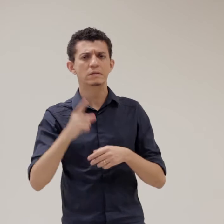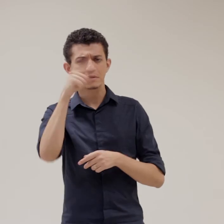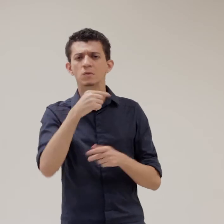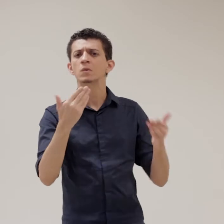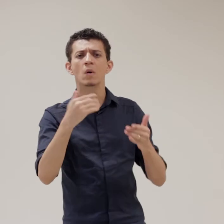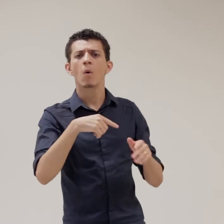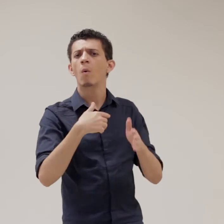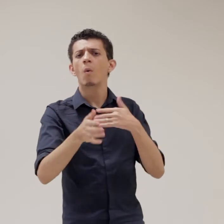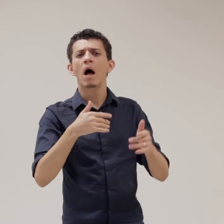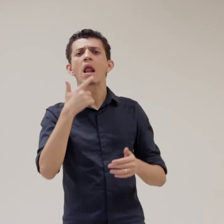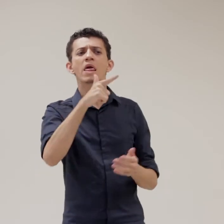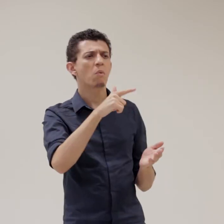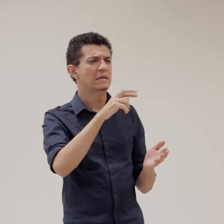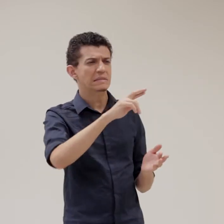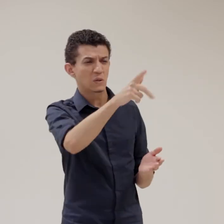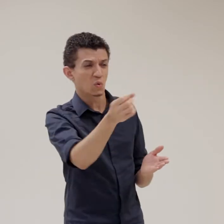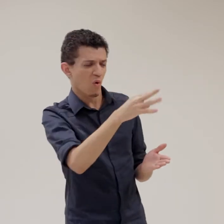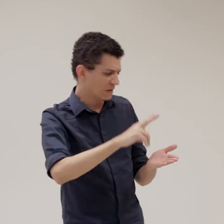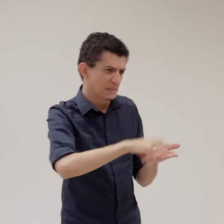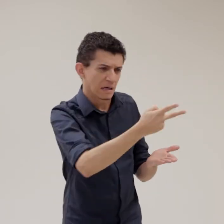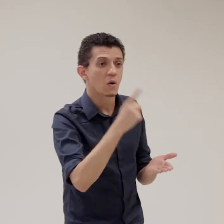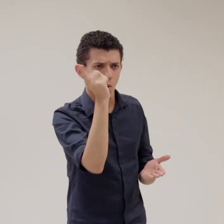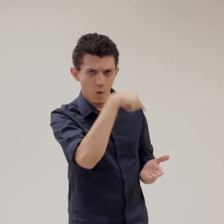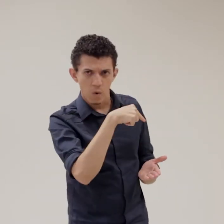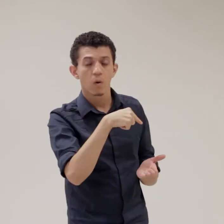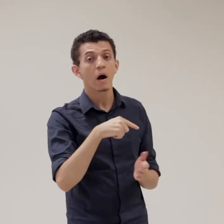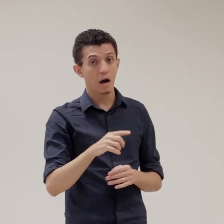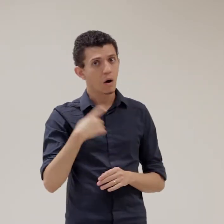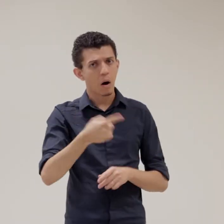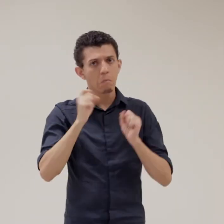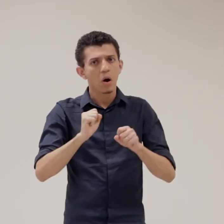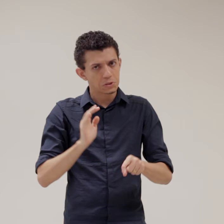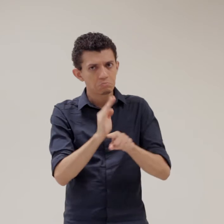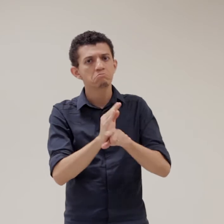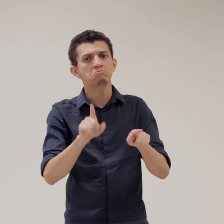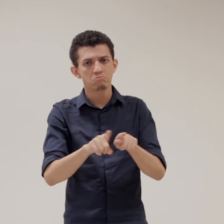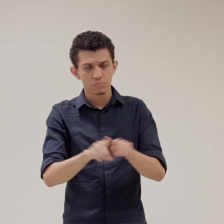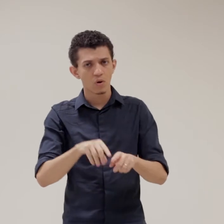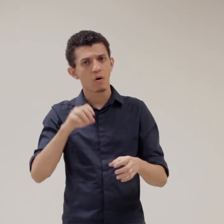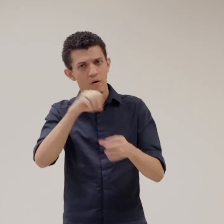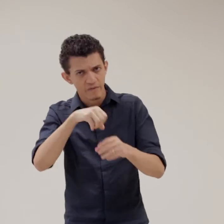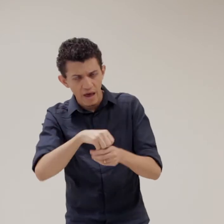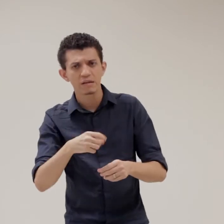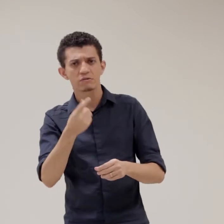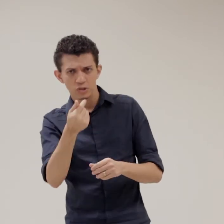ser acelerado, comenta. Com larga tradição na área social, a SBB trabalha em parceria com